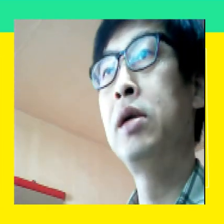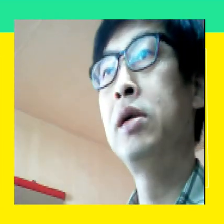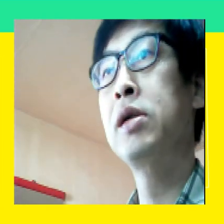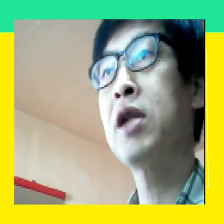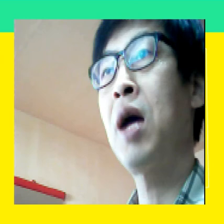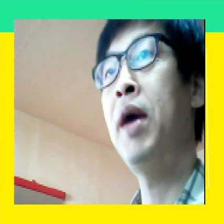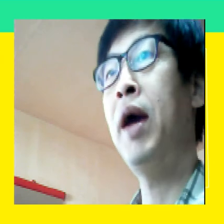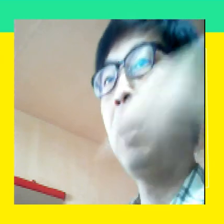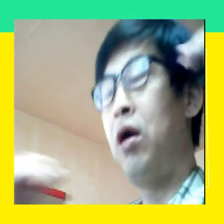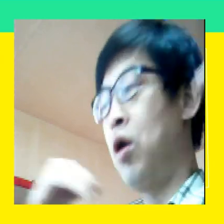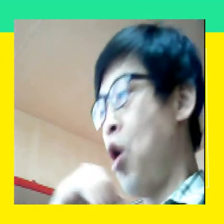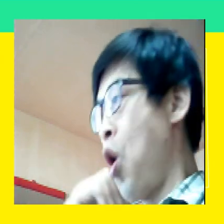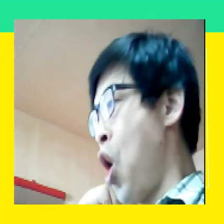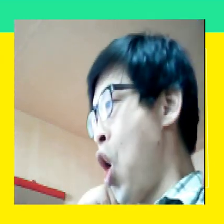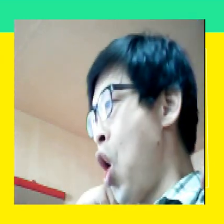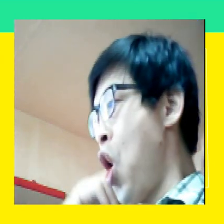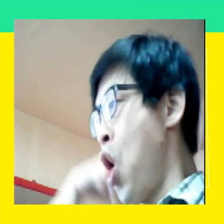그 다음에